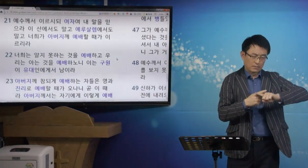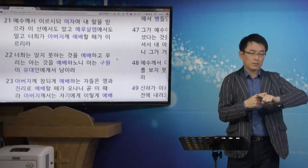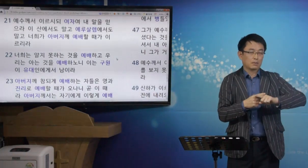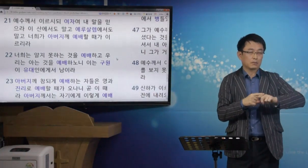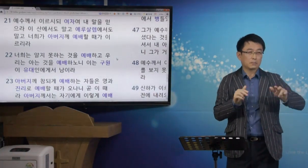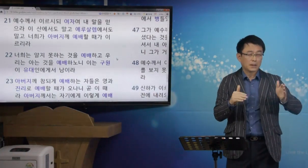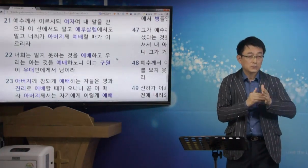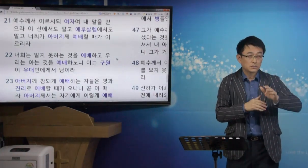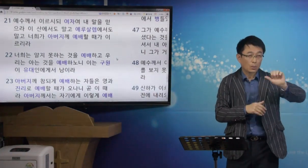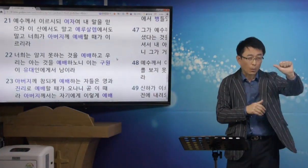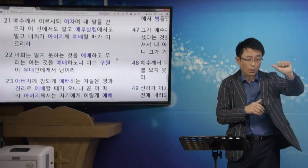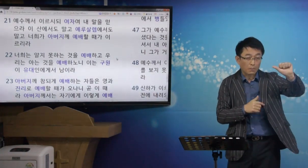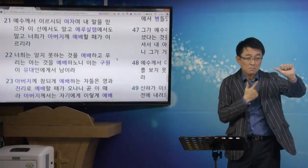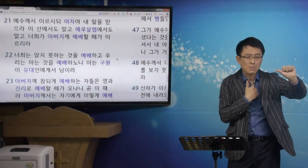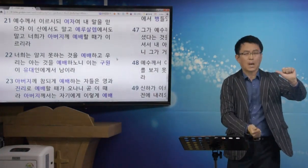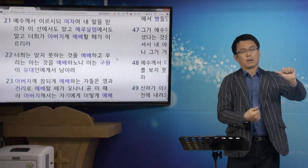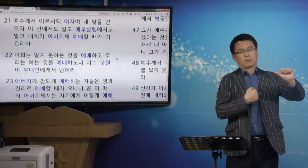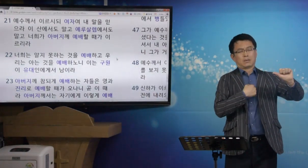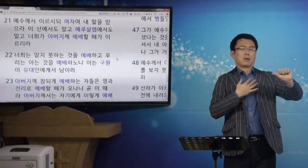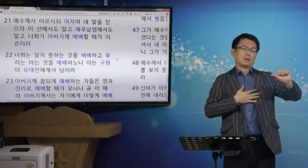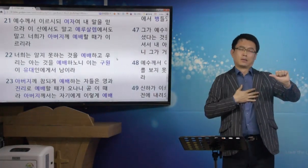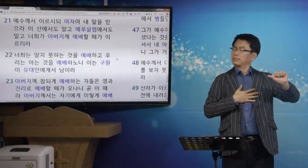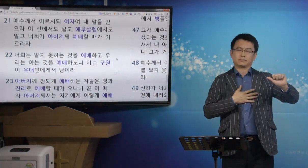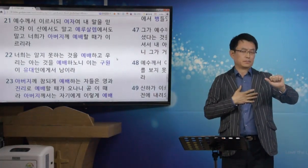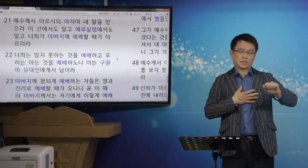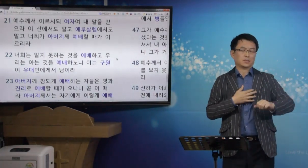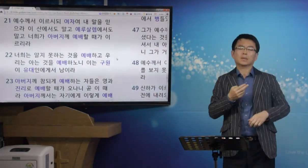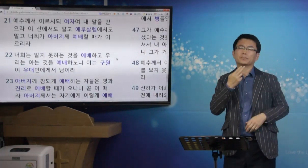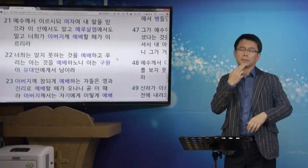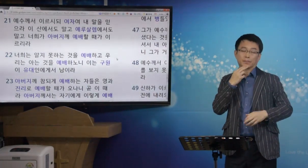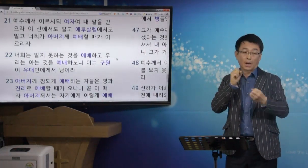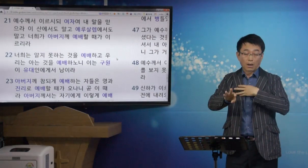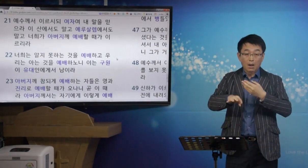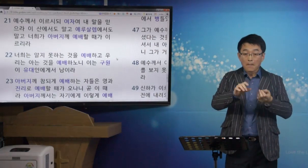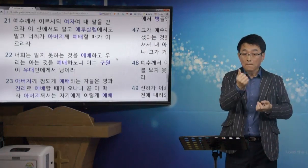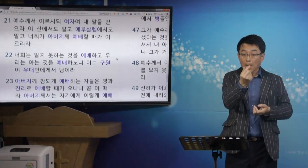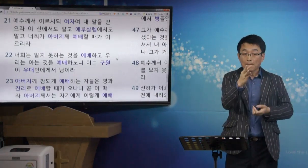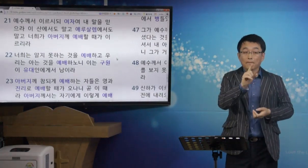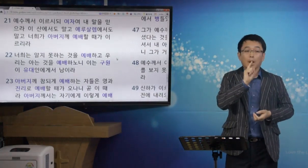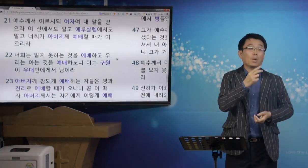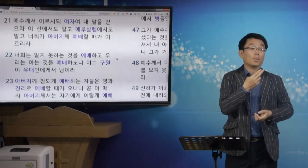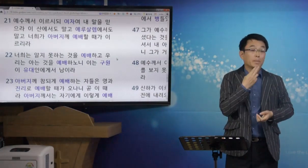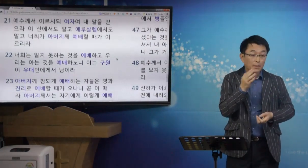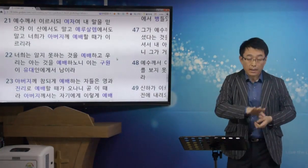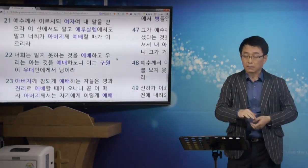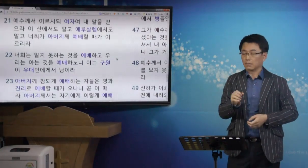했는데 그 신은 곧 남편과 같죠. 그 다섯 신은